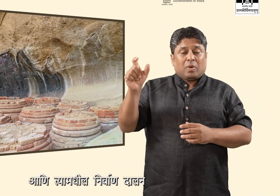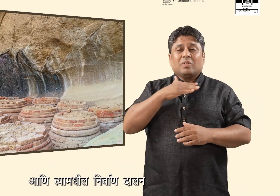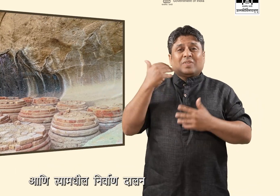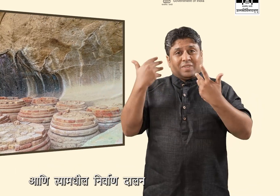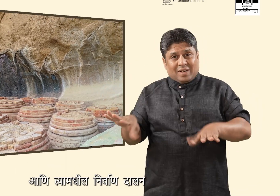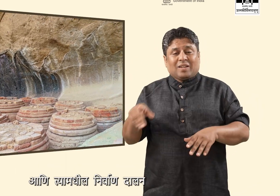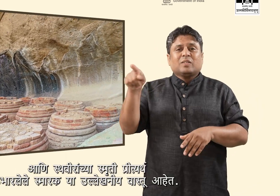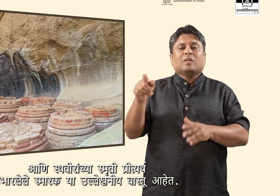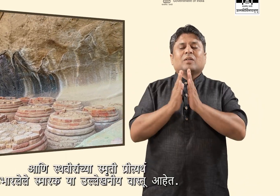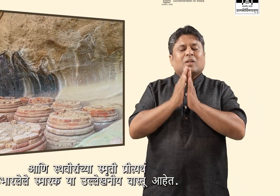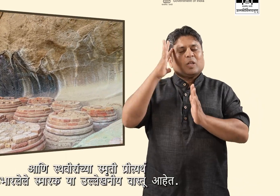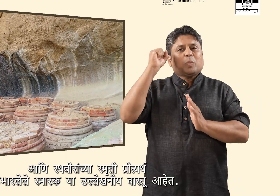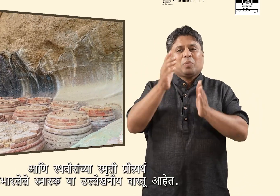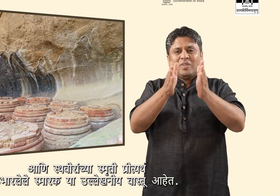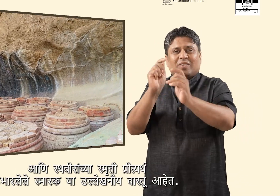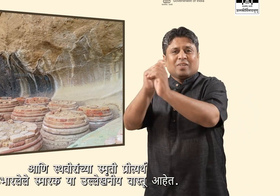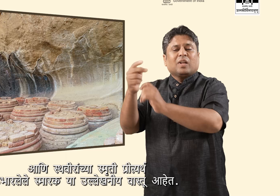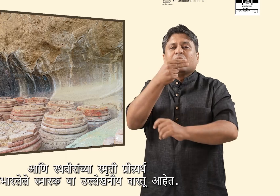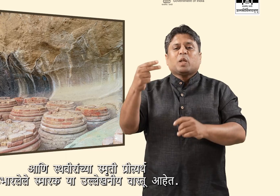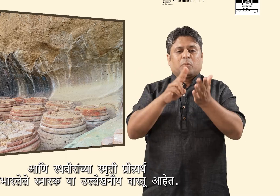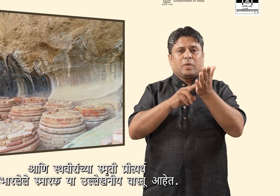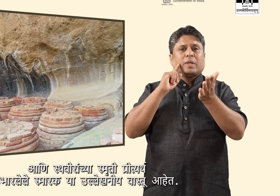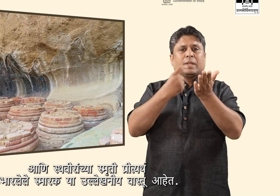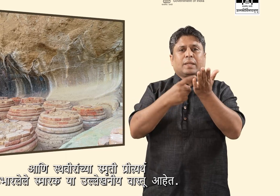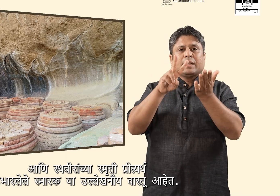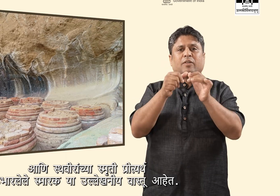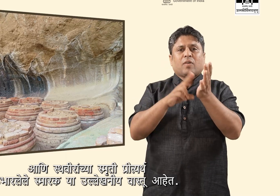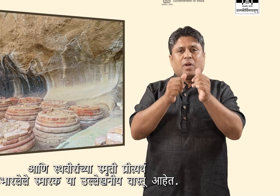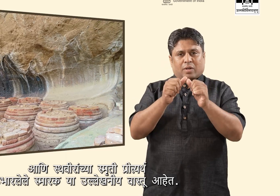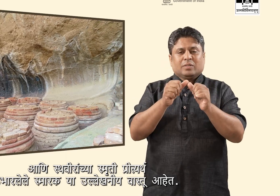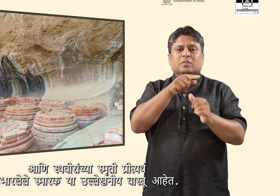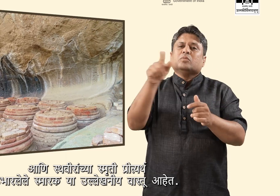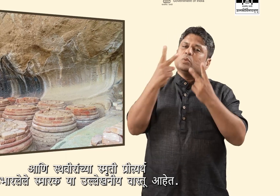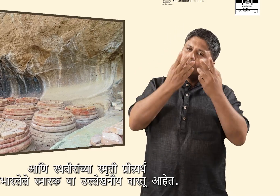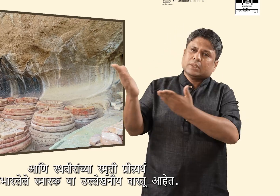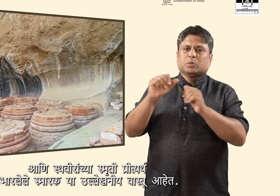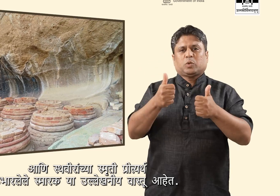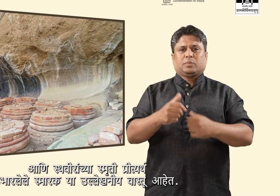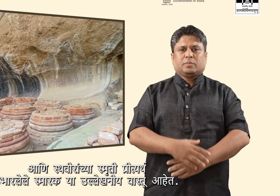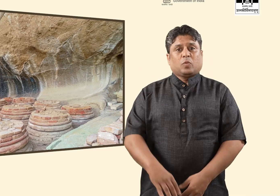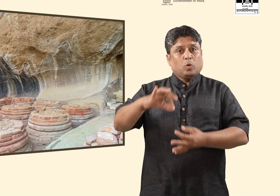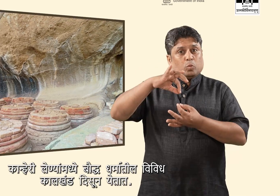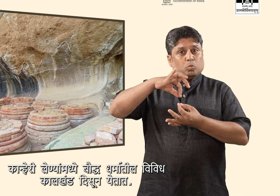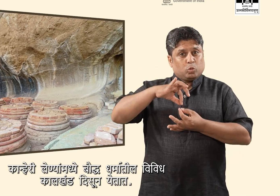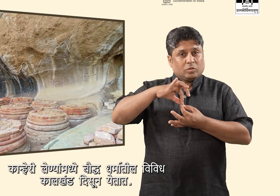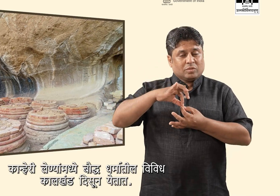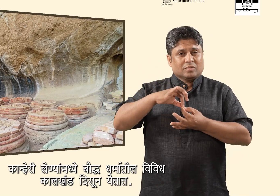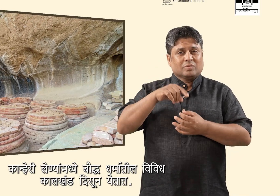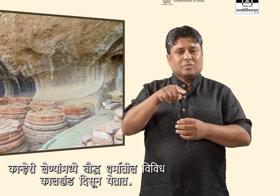निर्वाण दालन आणि स्थविरांच्या स्मृतीप्रित्यर्थ उभारलेले स्मारक या उल्लेखनीय वास्तू आहेत. कान्हेरी लेण्यांमध्ये